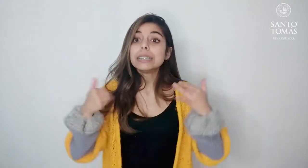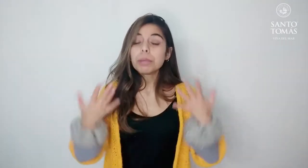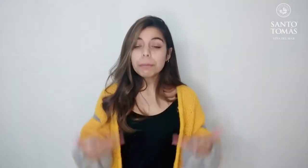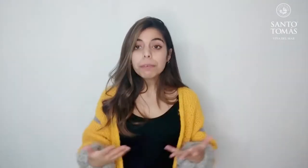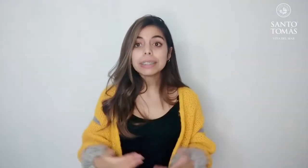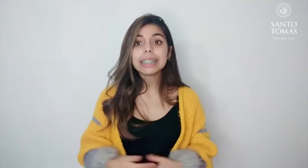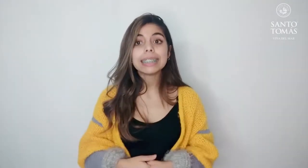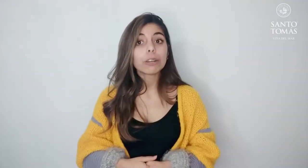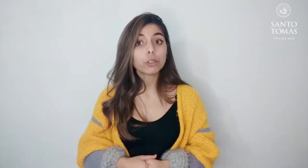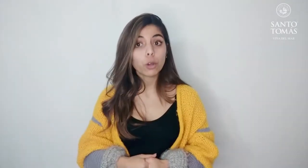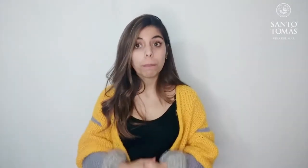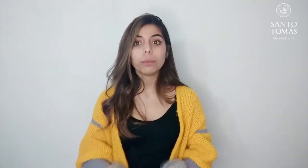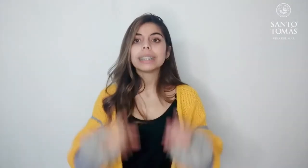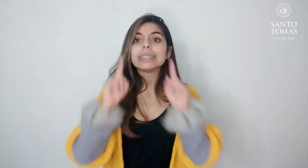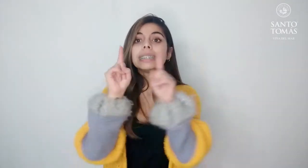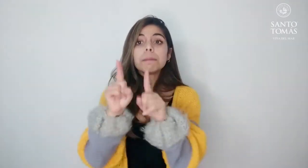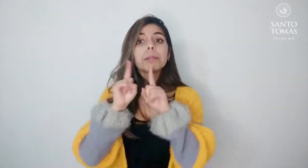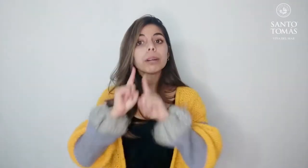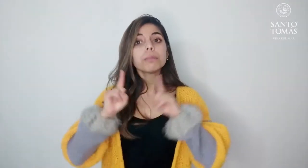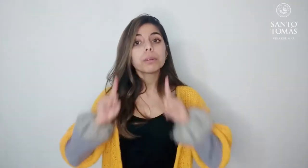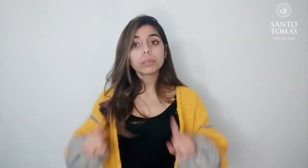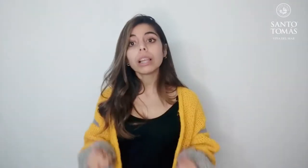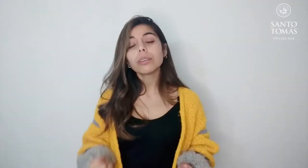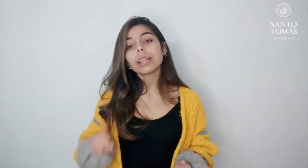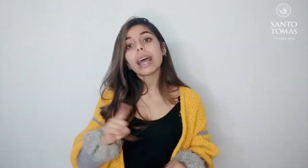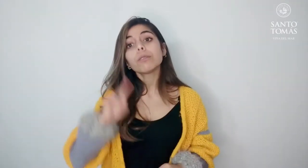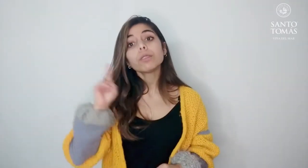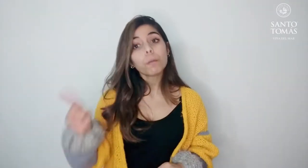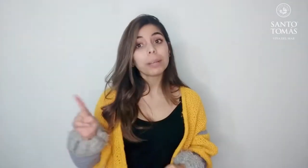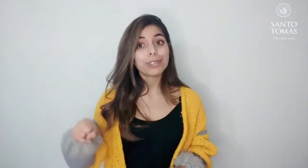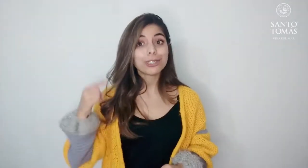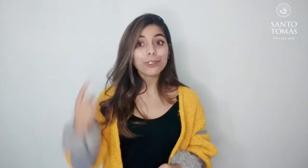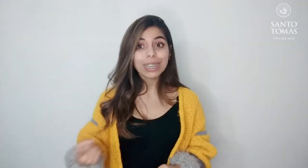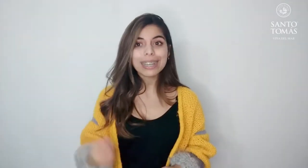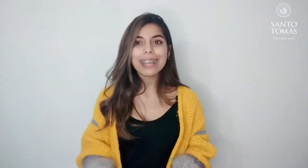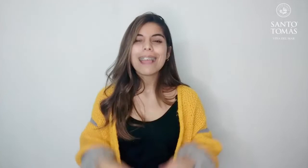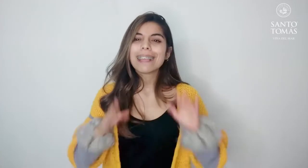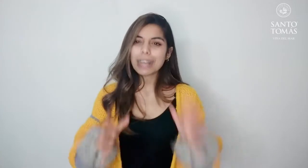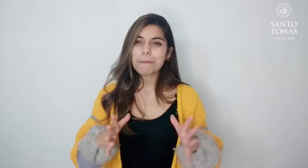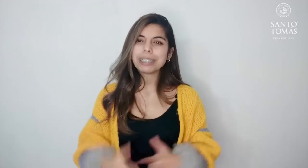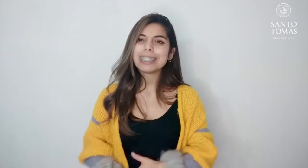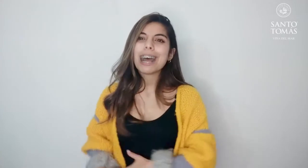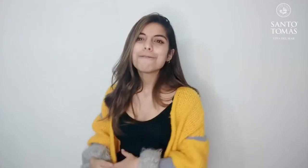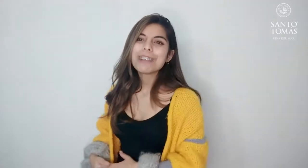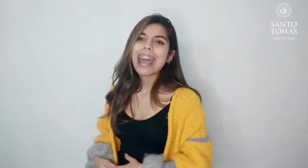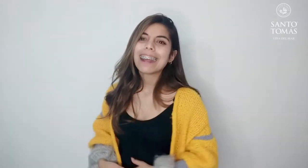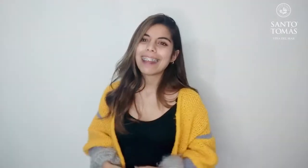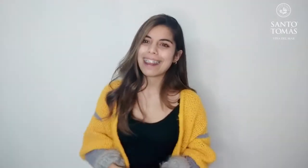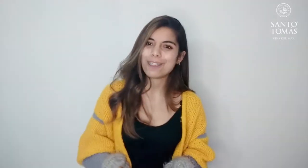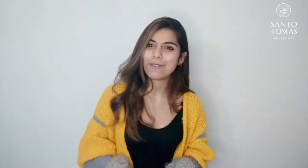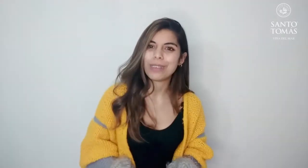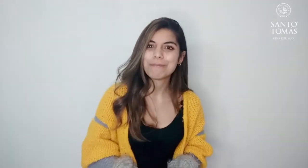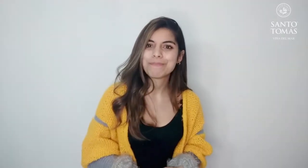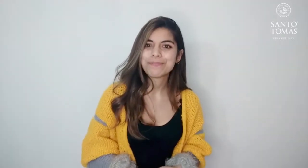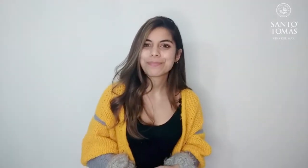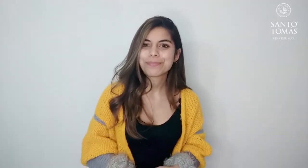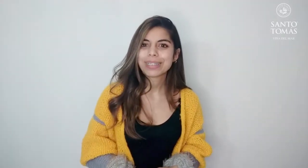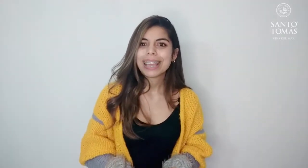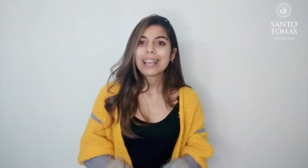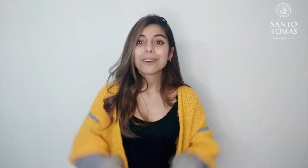podemos facilitar nuestros apuntes, siempre y cuando preguntándole a nuestros compañeros si nos quieren, créanme, será una gran ayuda. Con